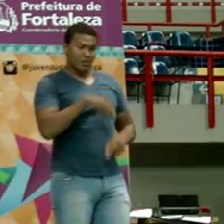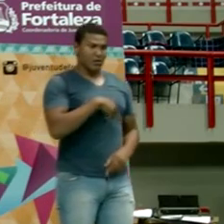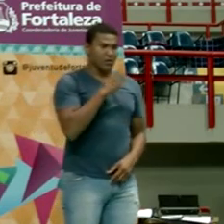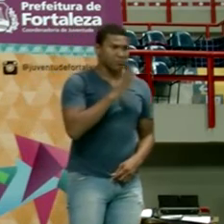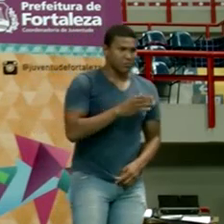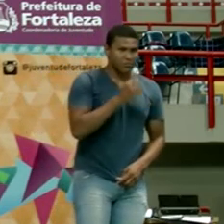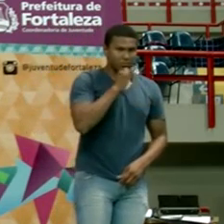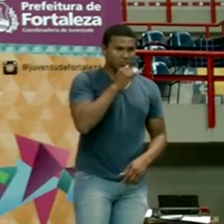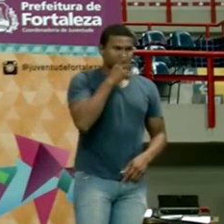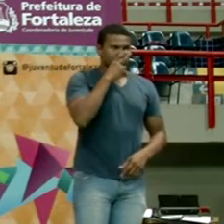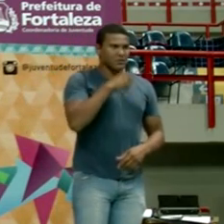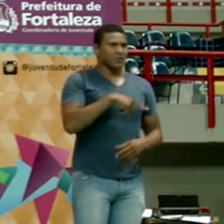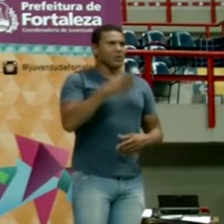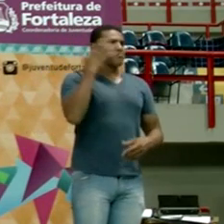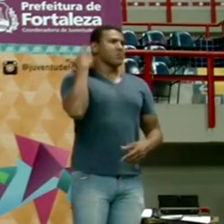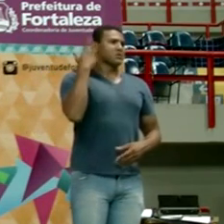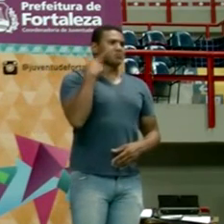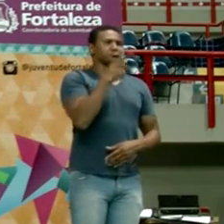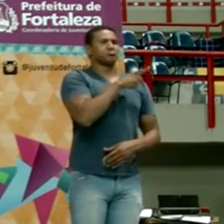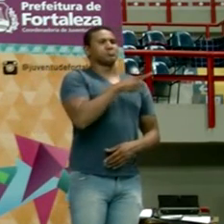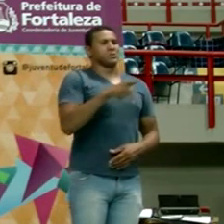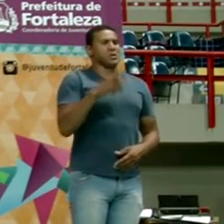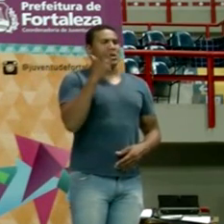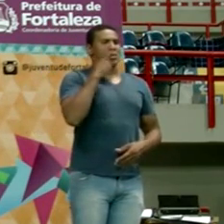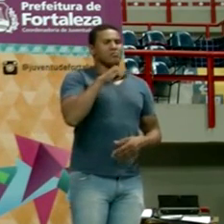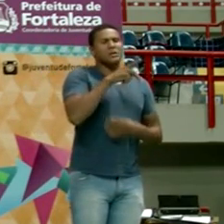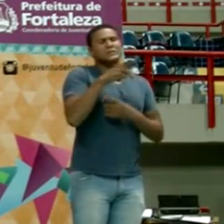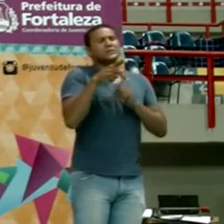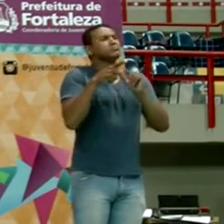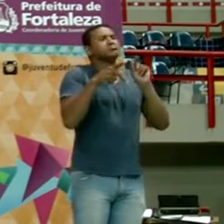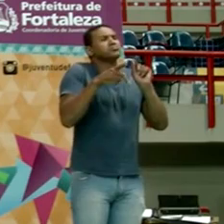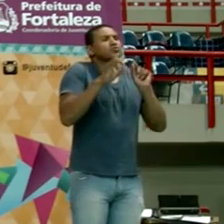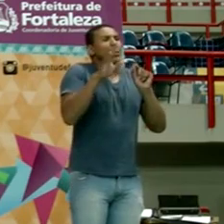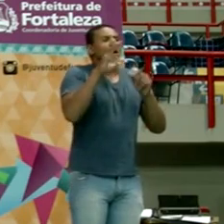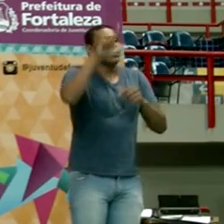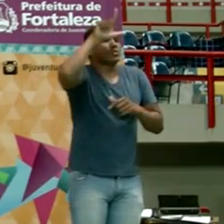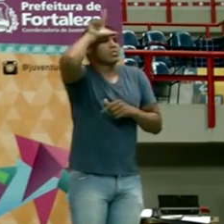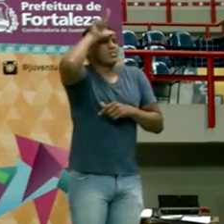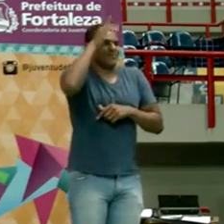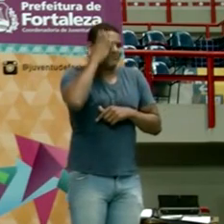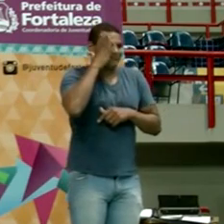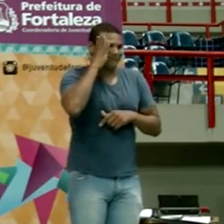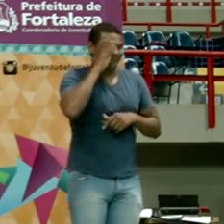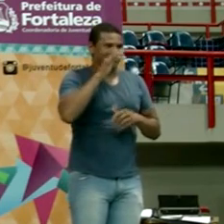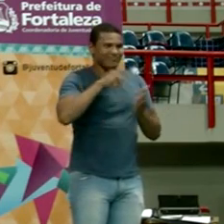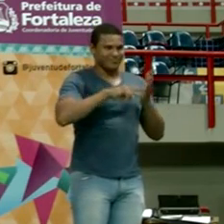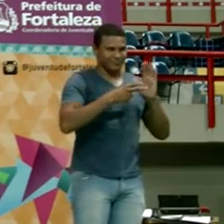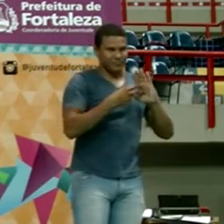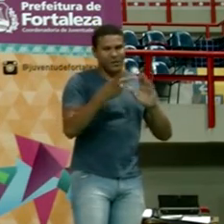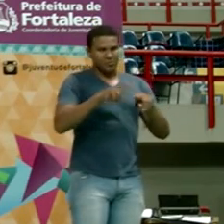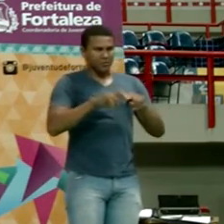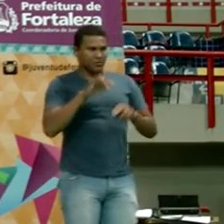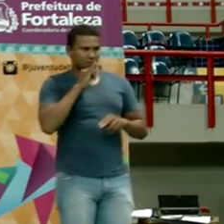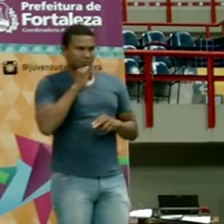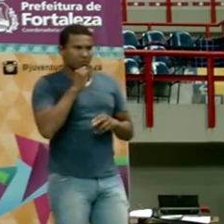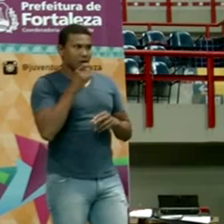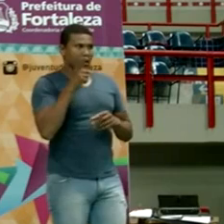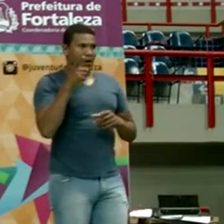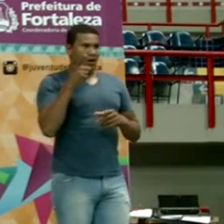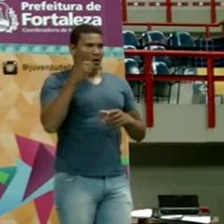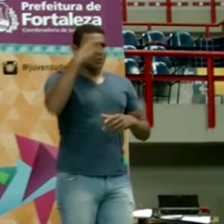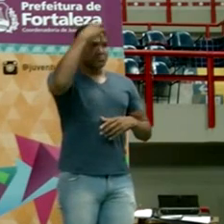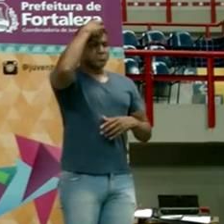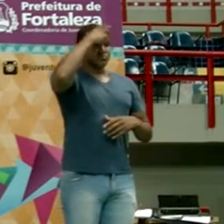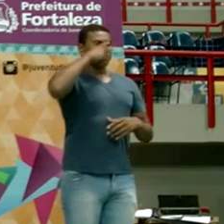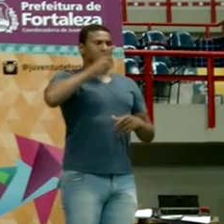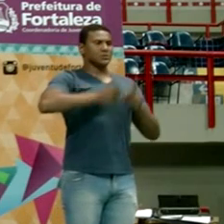comerciantes que governavam o Brasil na regência. E Dom Pedro II, a mesma coisa. Então o império